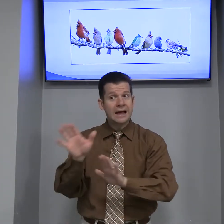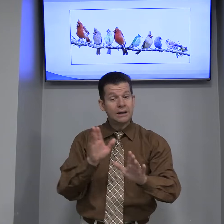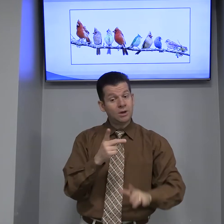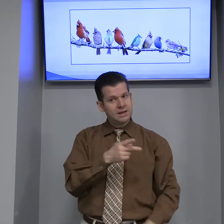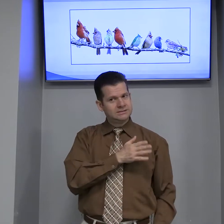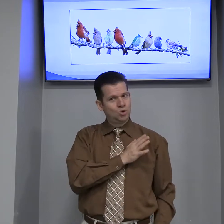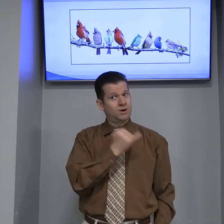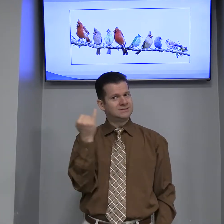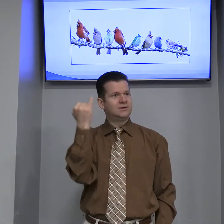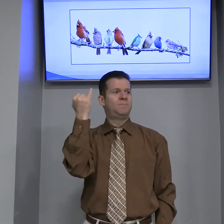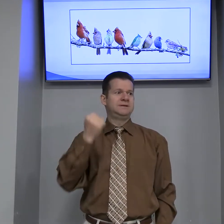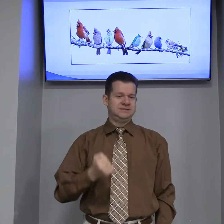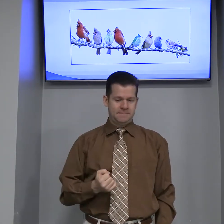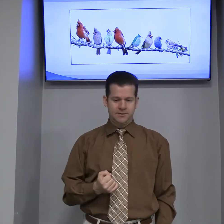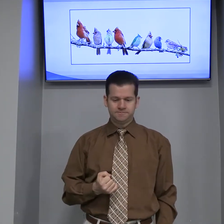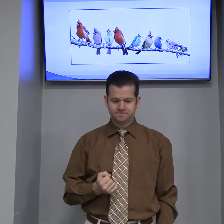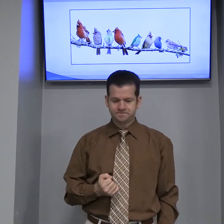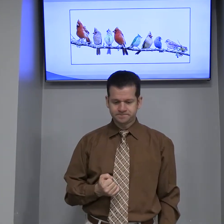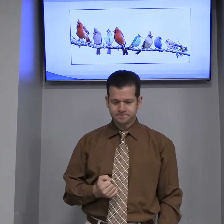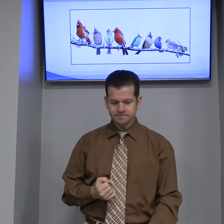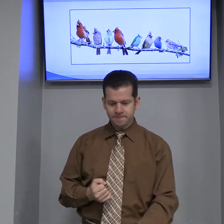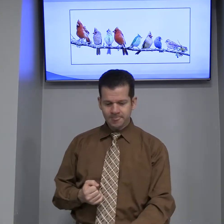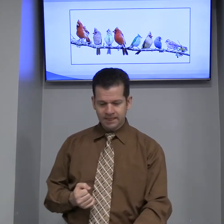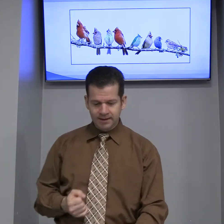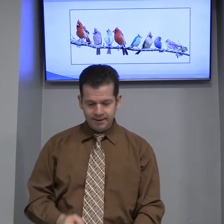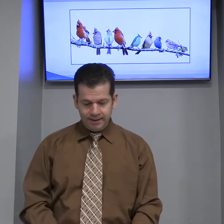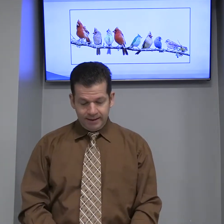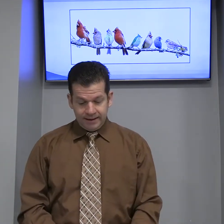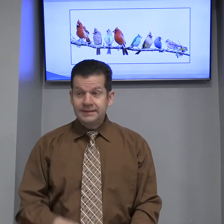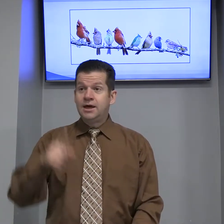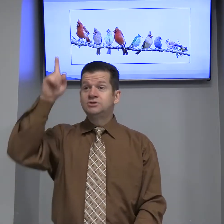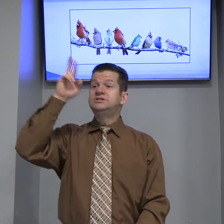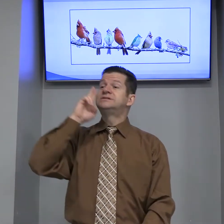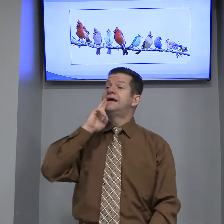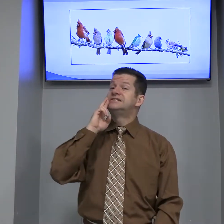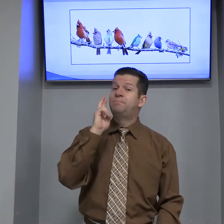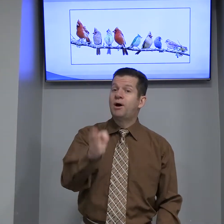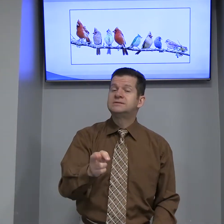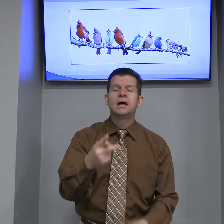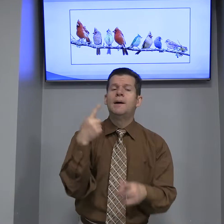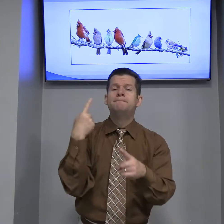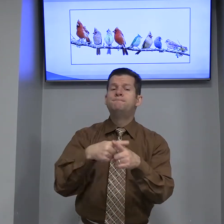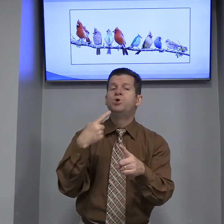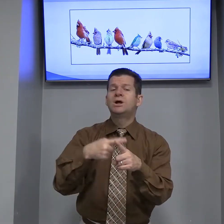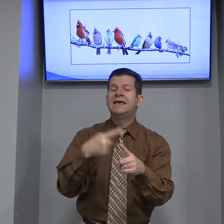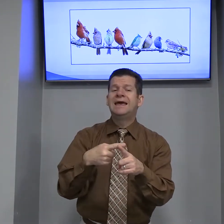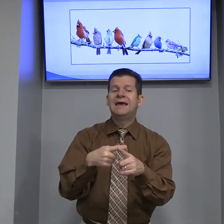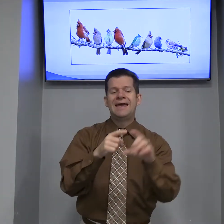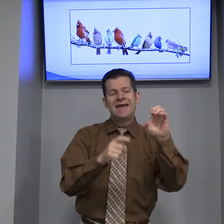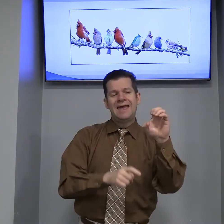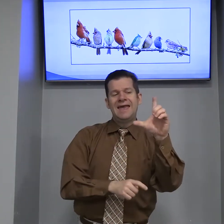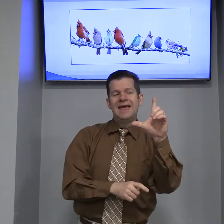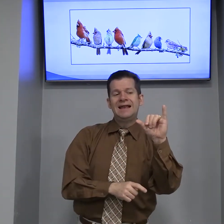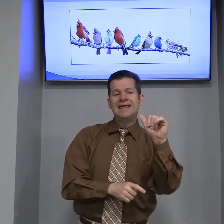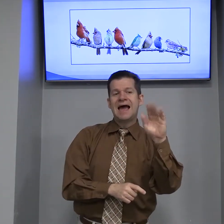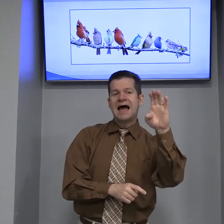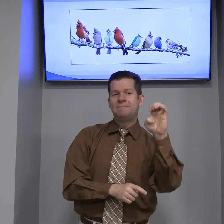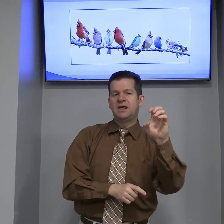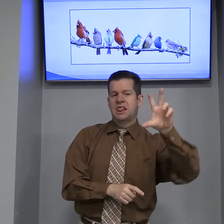cuidado, seu coração é principal. E Deus diz a resposta, por quê? Eliabe,